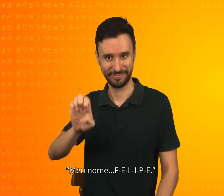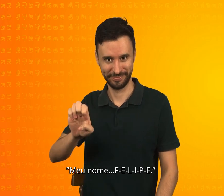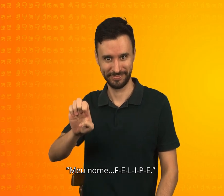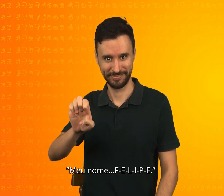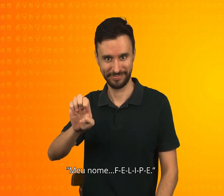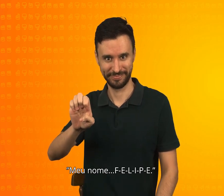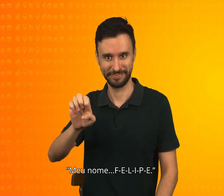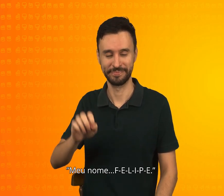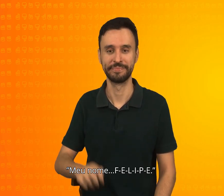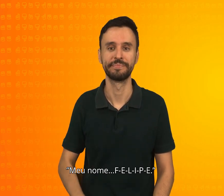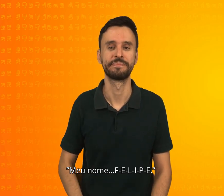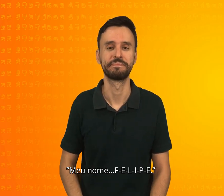Felipe.